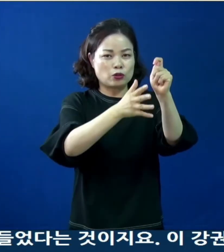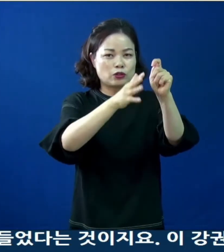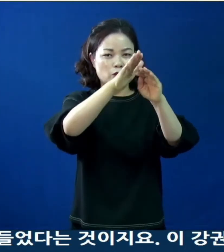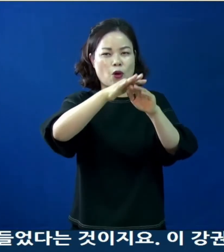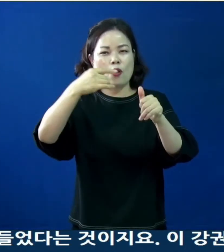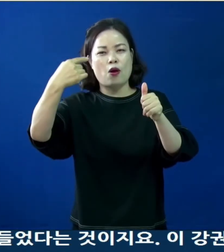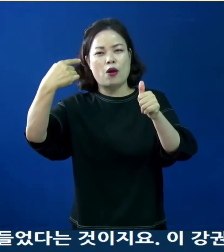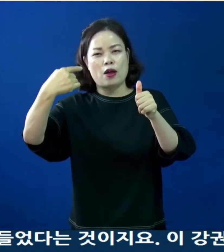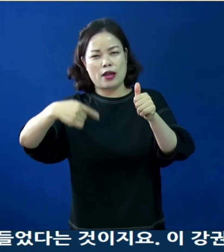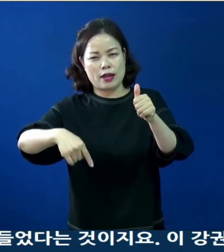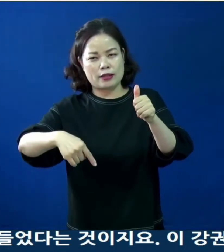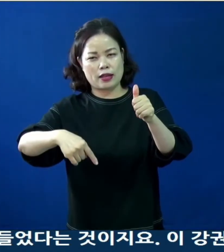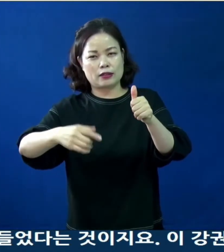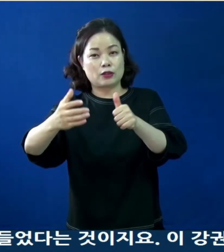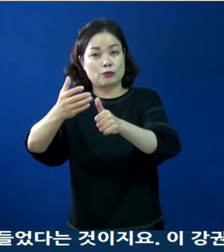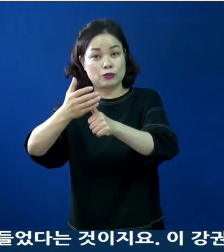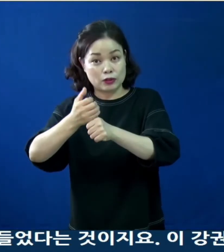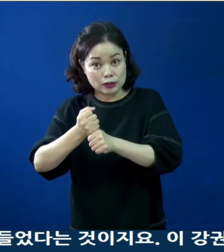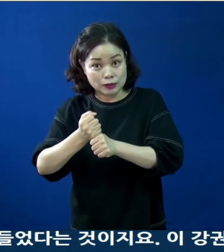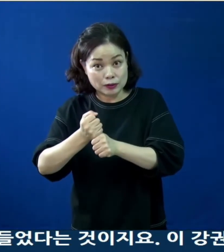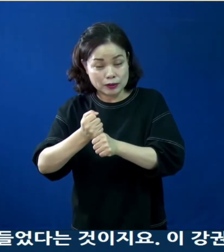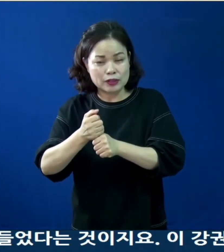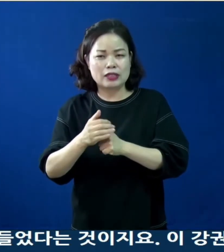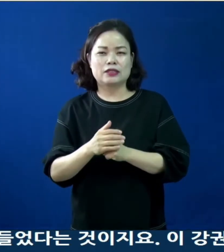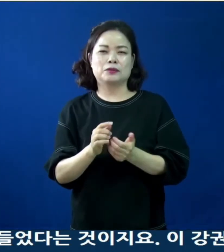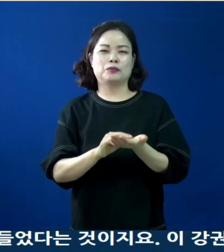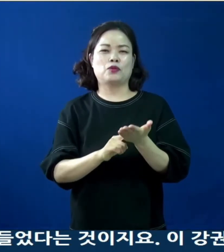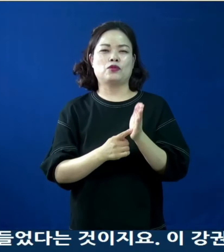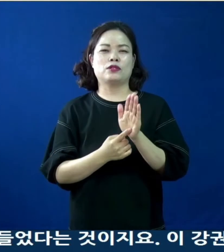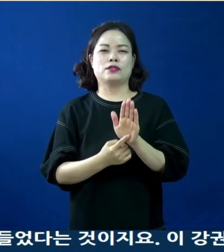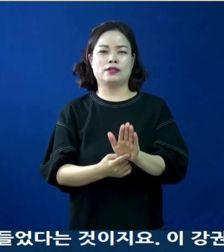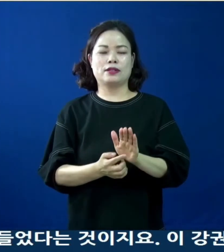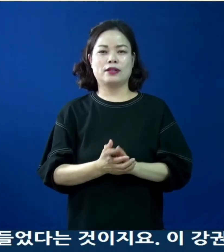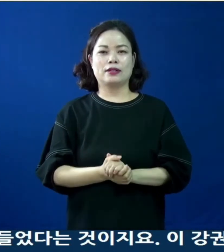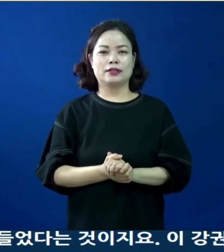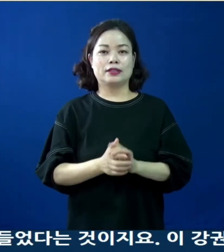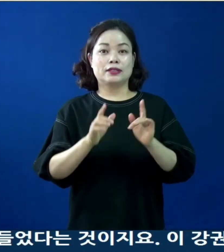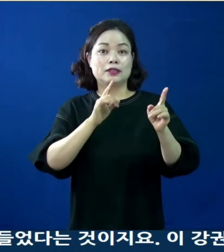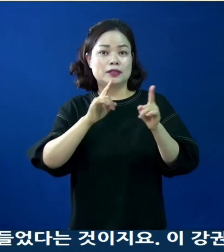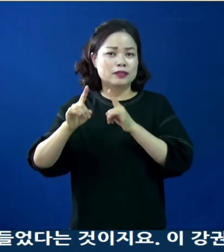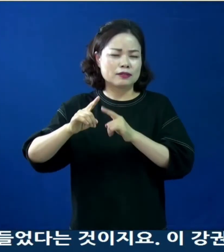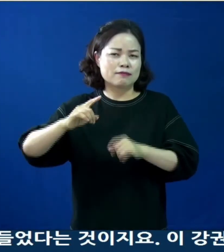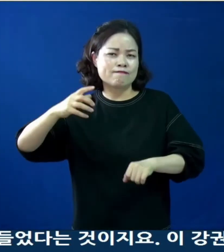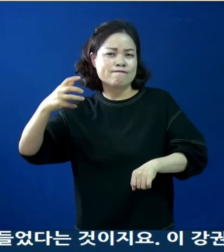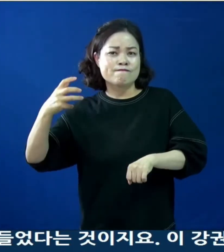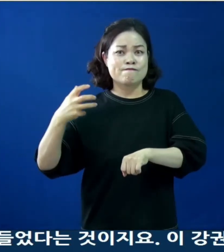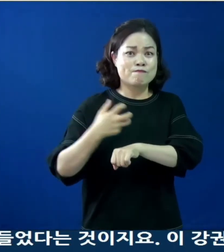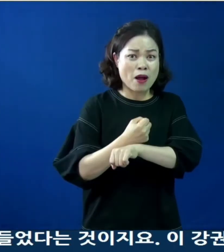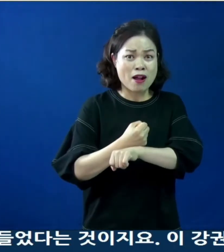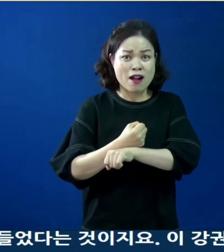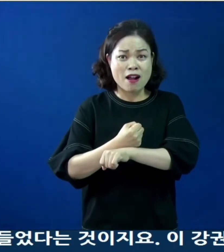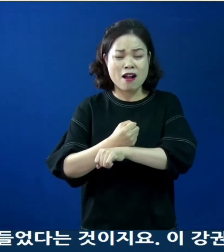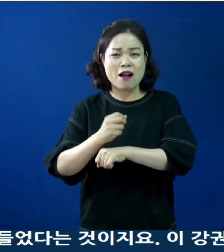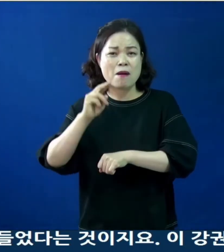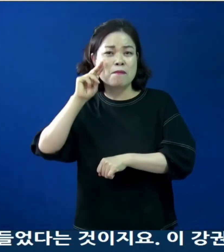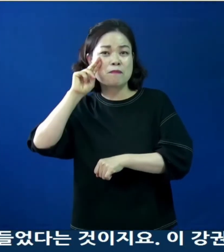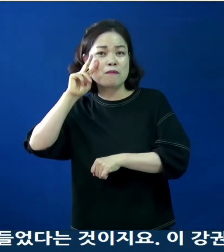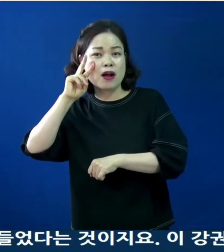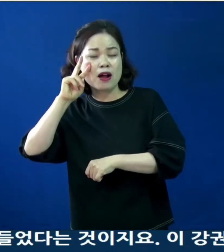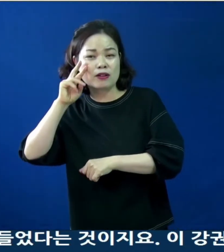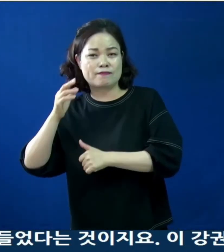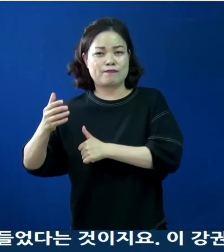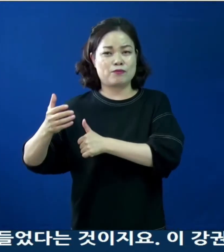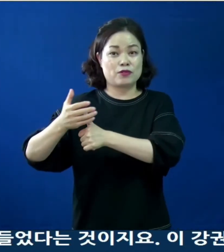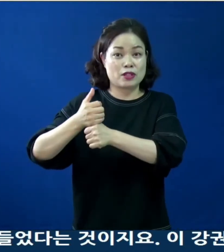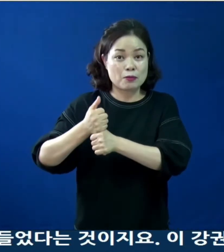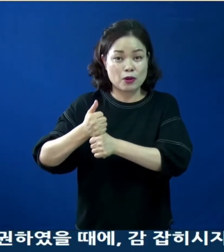사역을 붙들었던, 말씀이 붙들었던 그 표현입니다. 그래서 그 말씀이 아주 강하게 바울을 드라이브했고요.